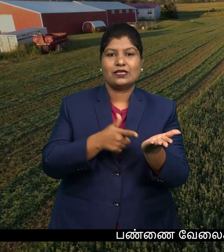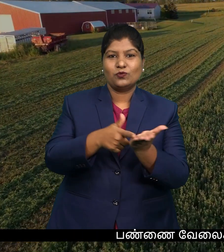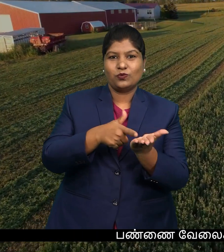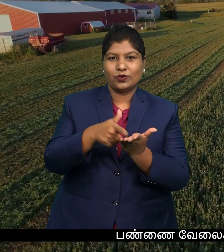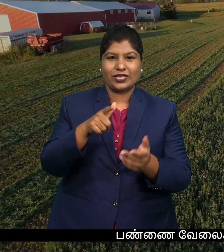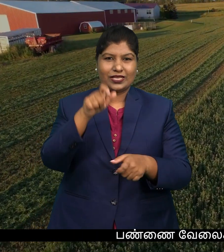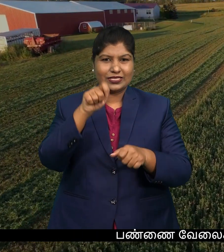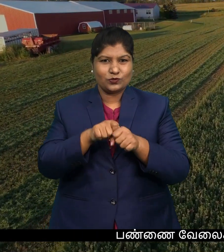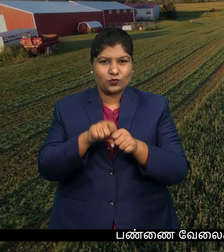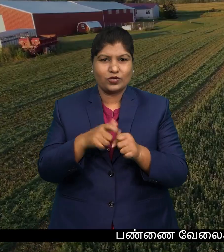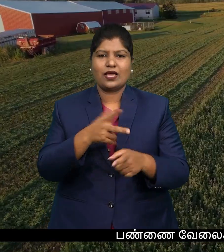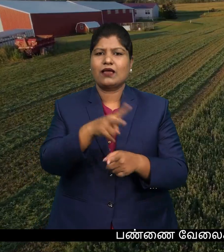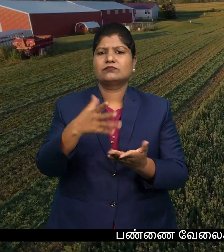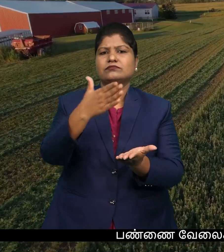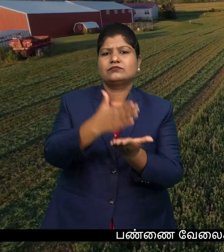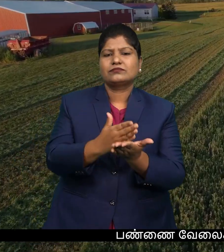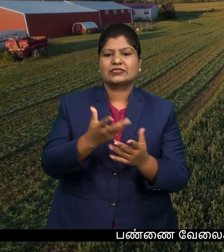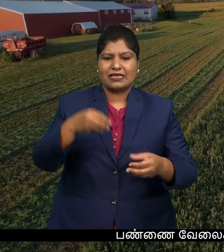வேலைகள் முடிவடைகின்றன.